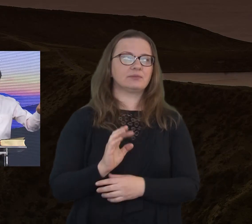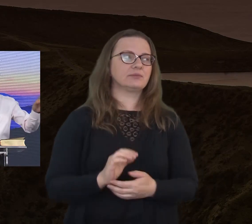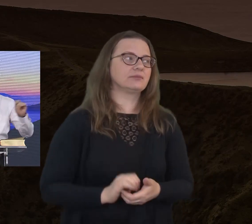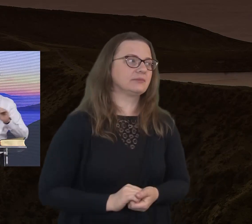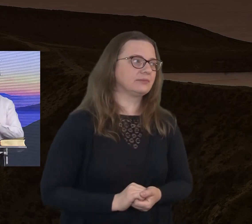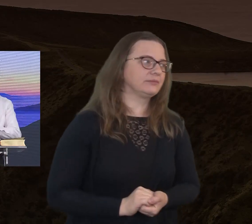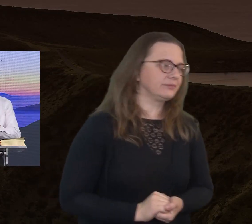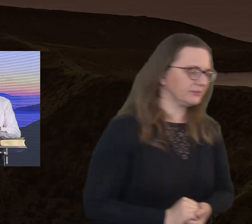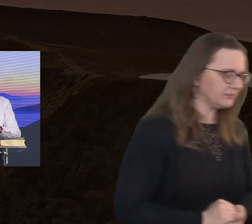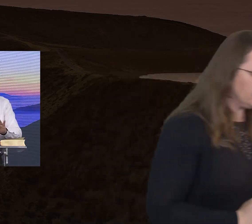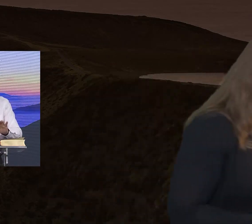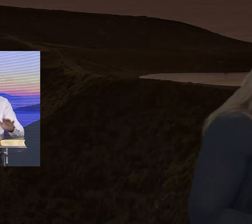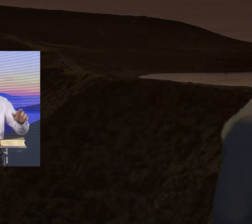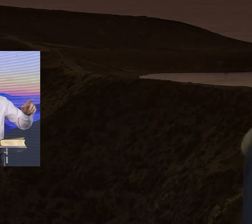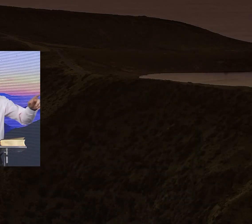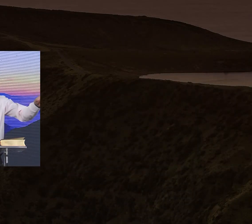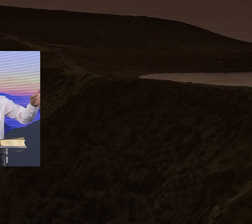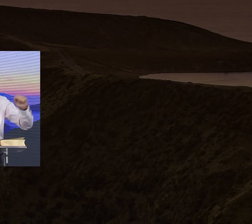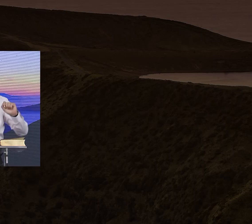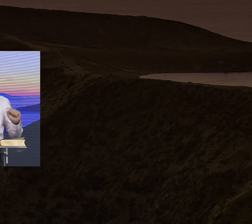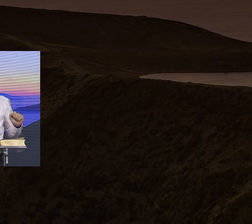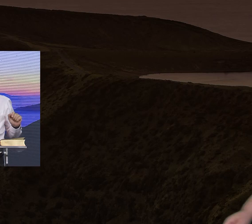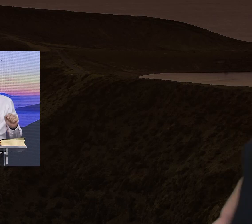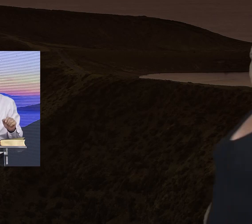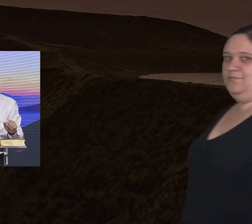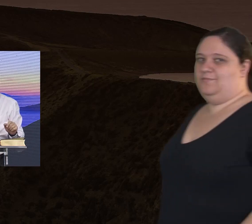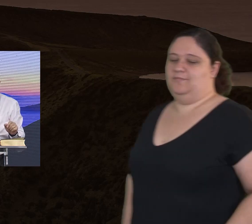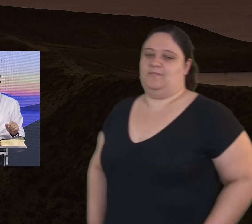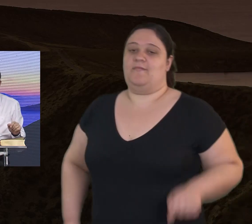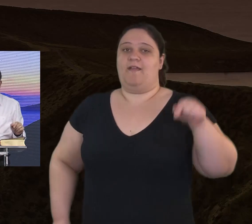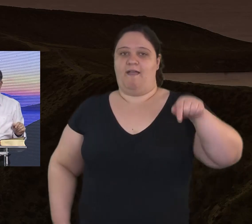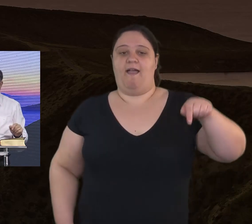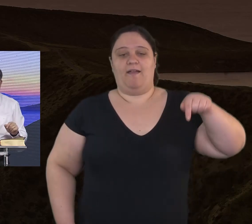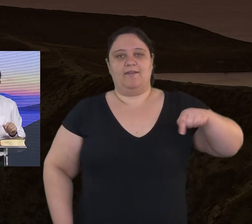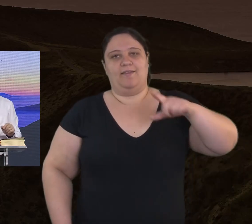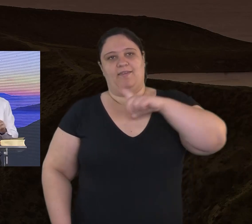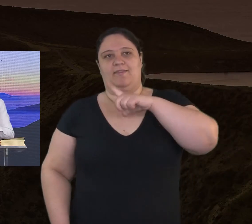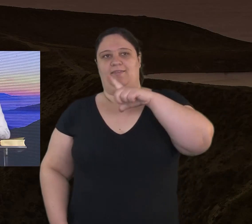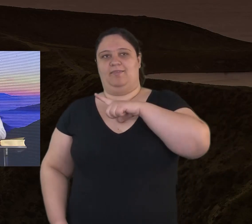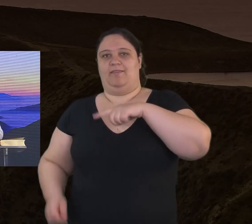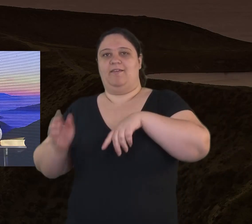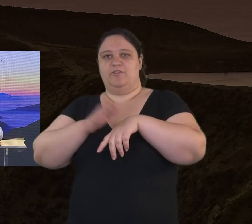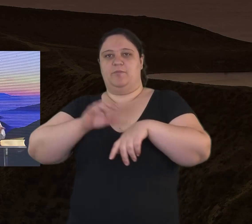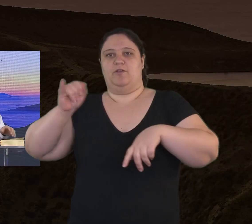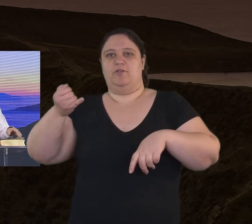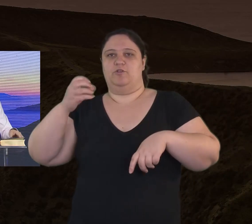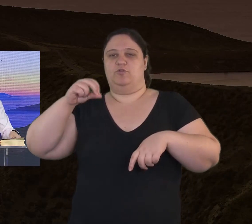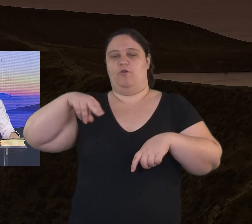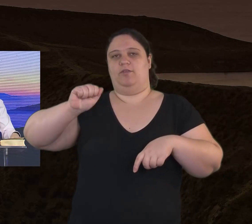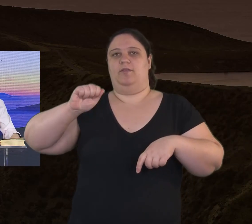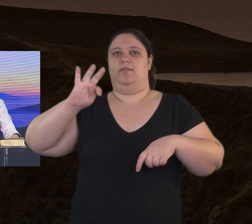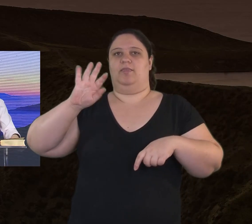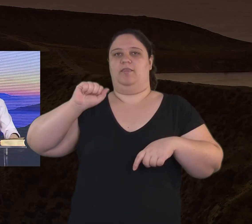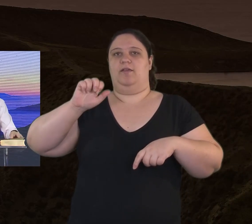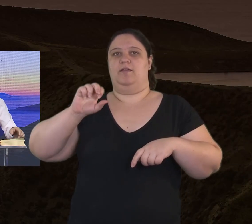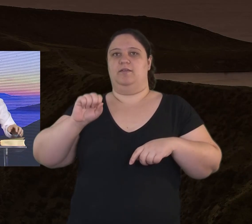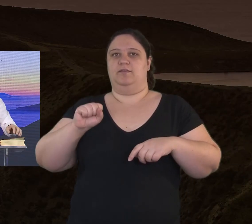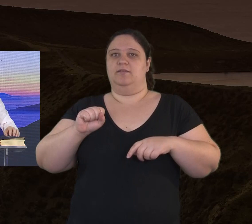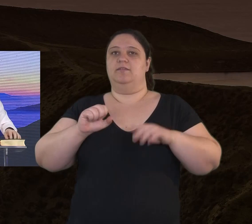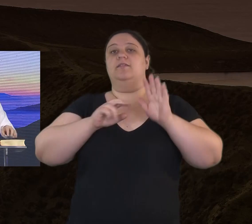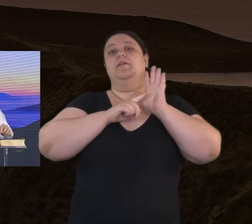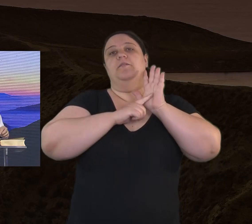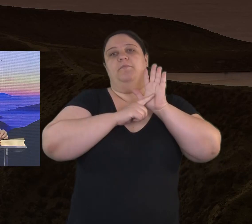aqui, ó, vou chamar o Jonathan aqui, ele representa muito bem a plenitude